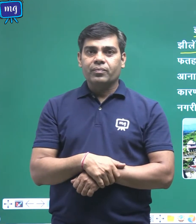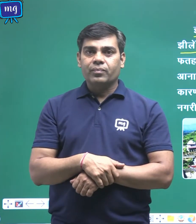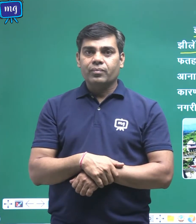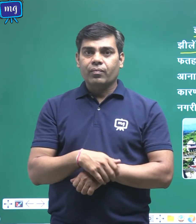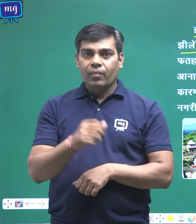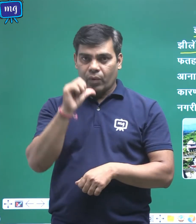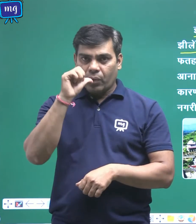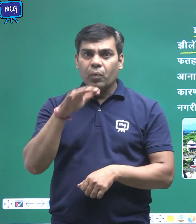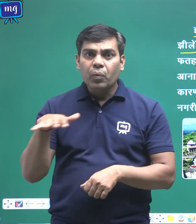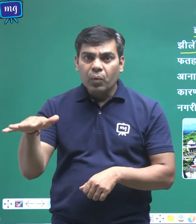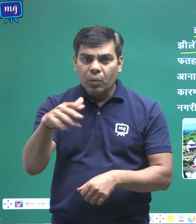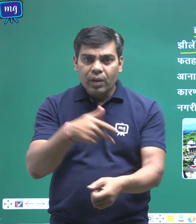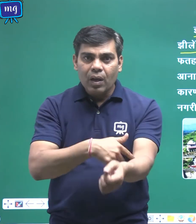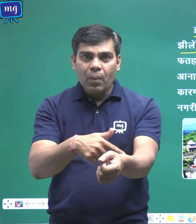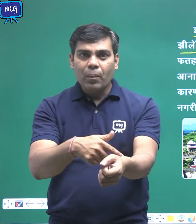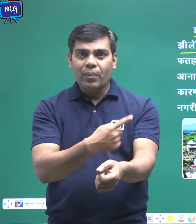पिछोला,